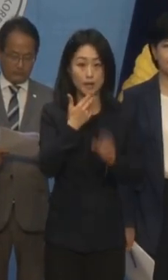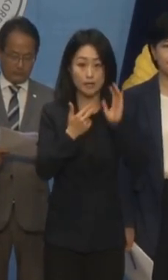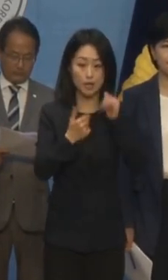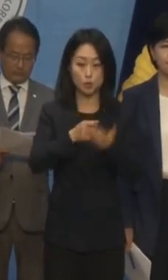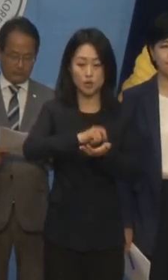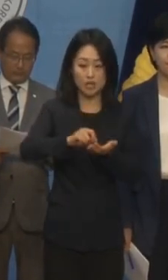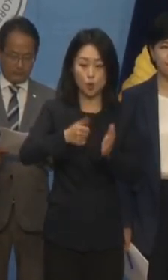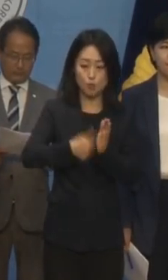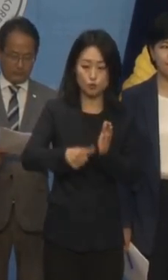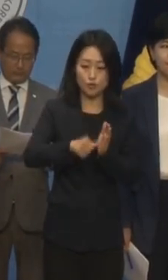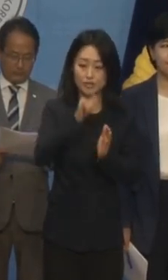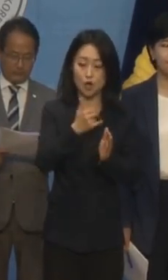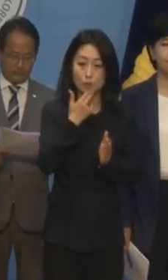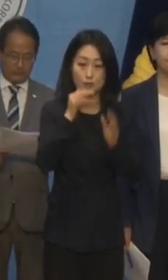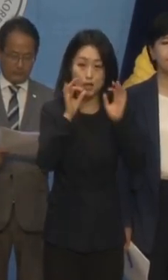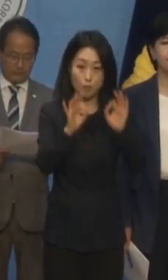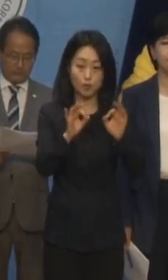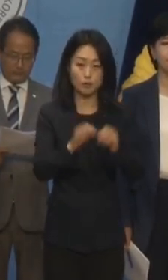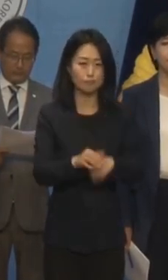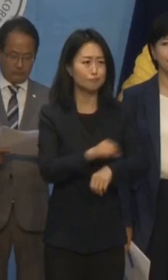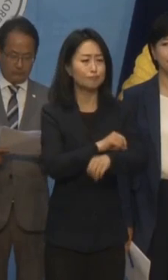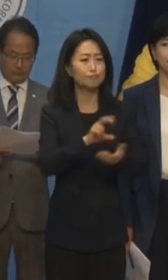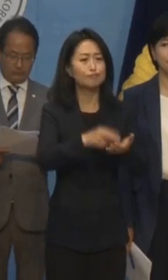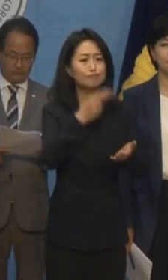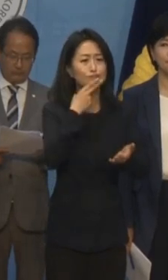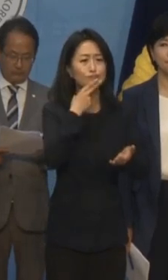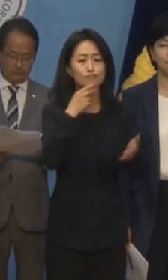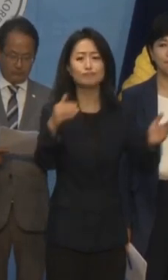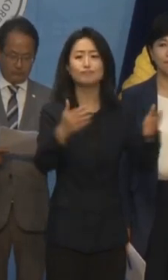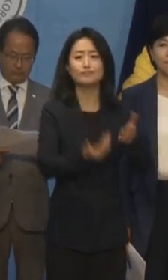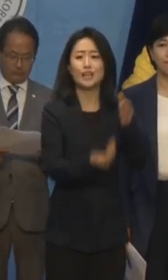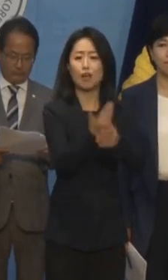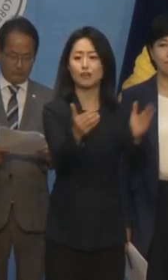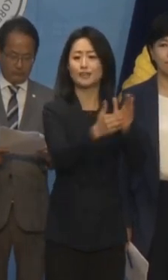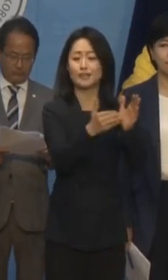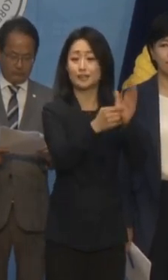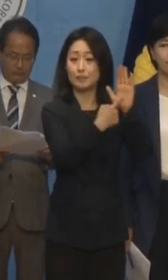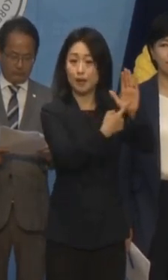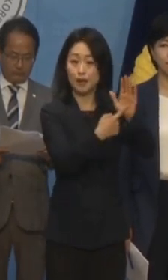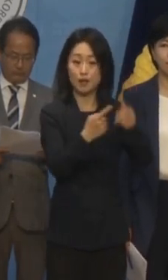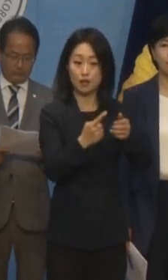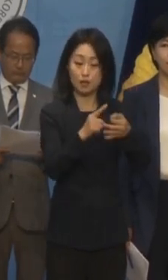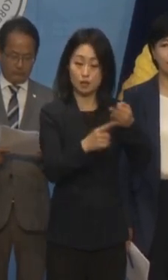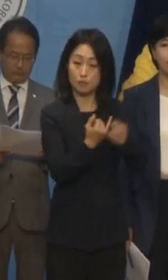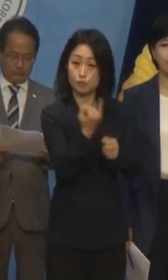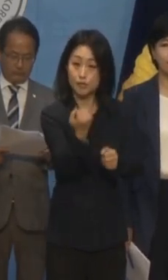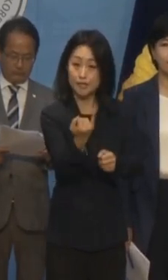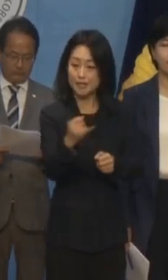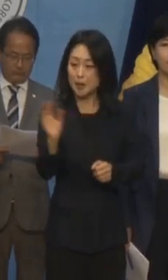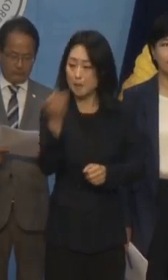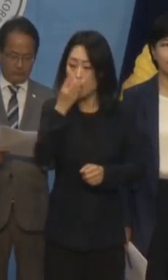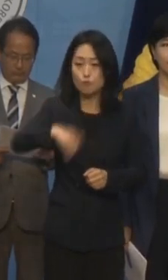대하여 논의한 결과 종결을 결정했다 이렇게 했습니다. 김건희 여사가